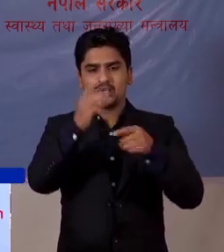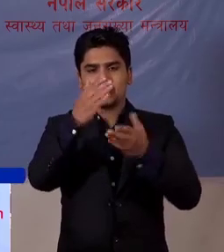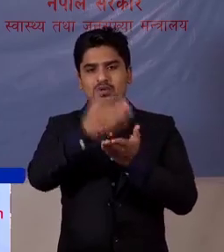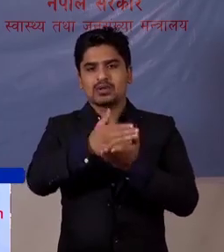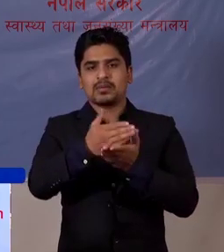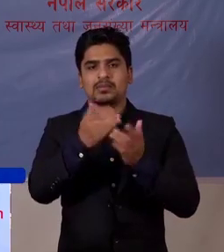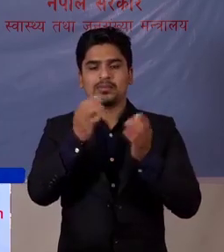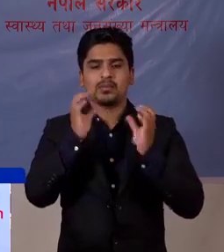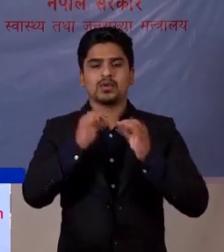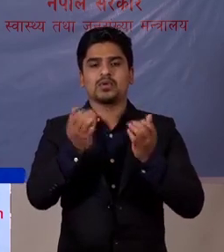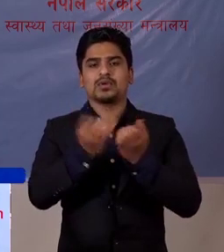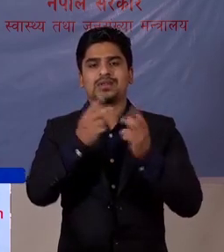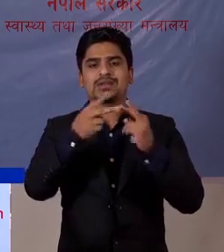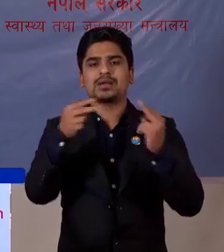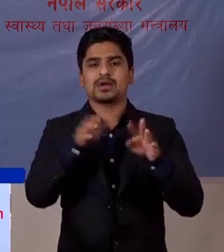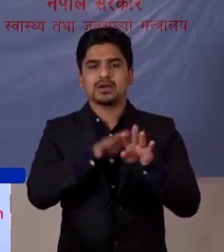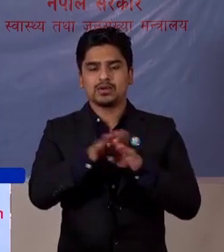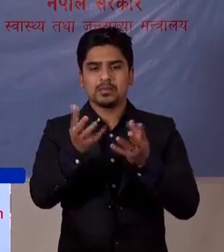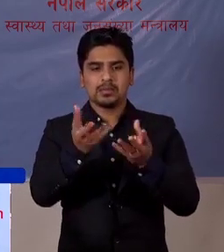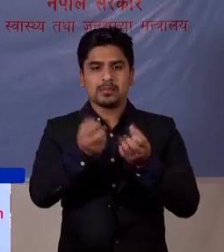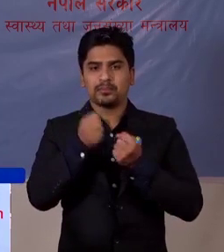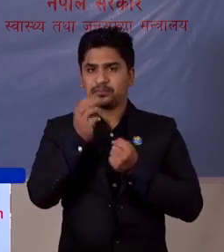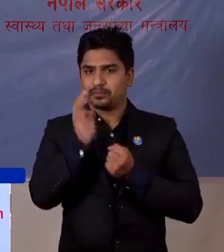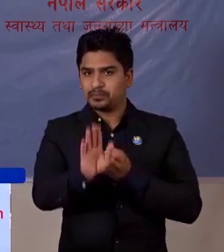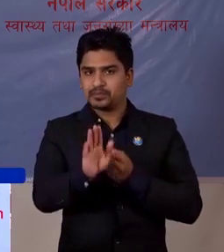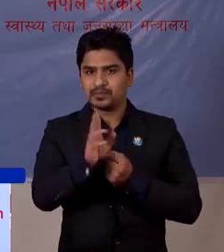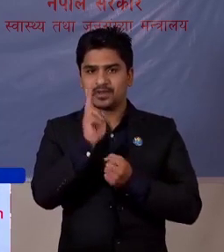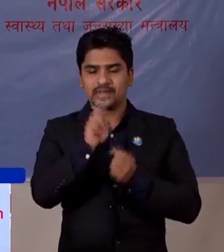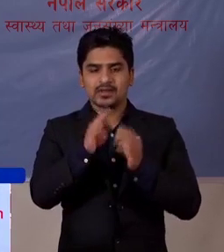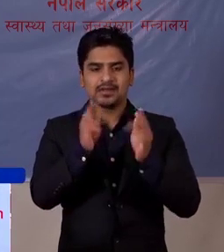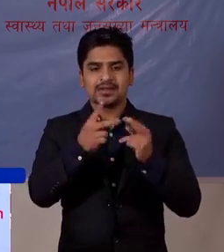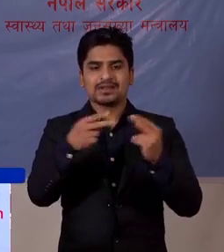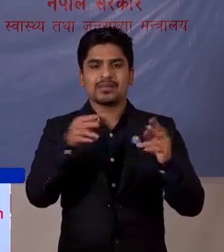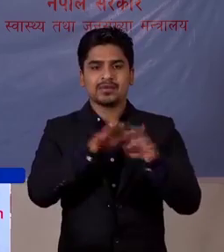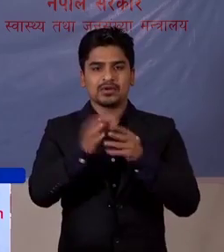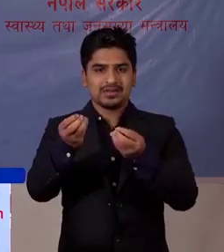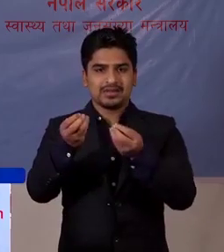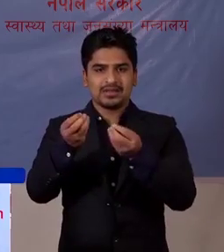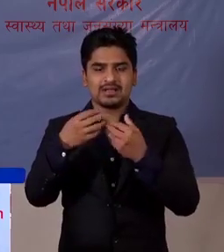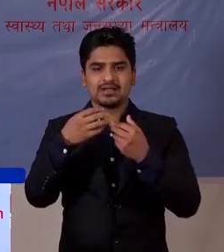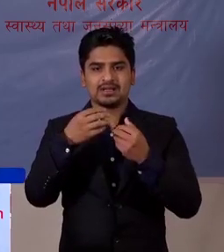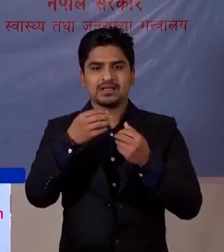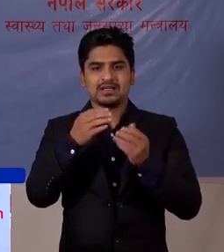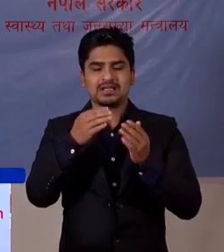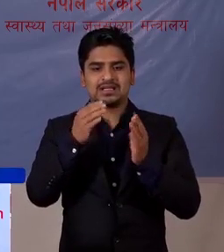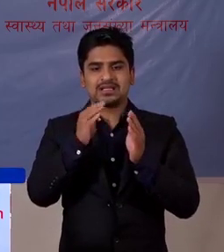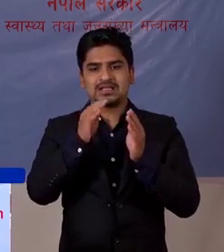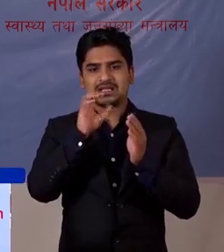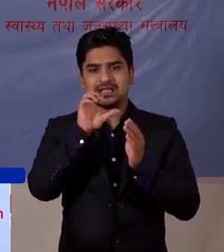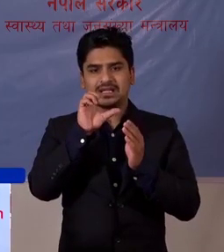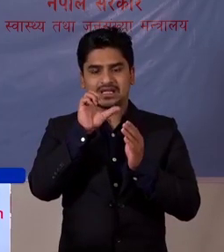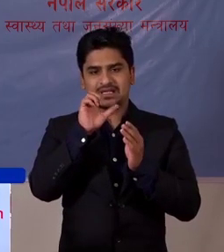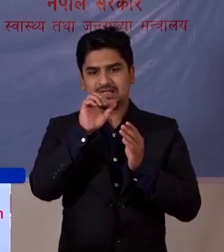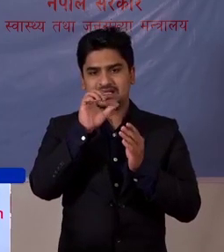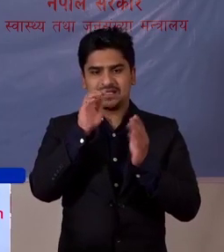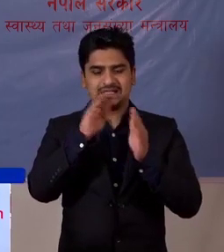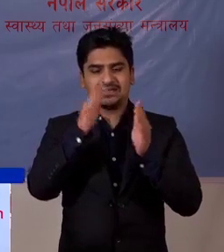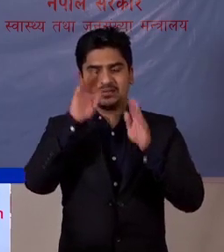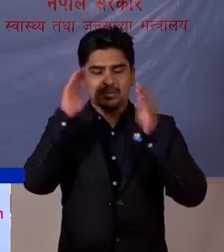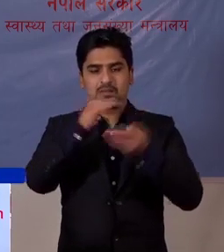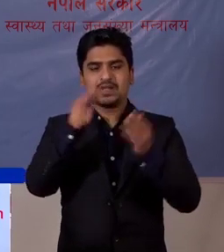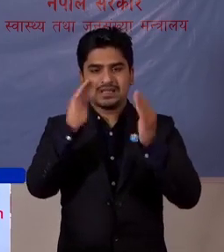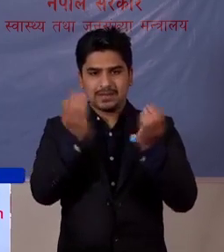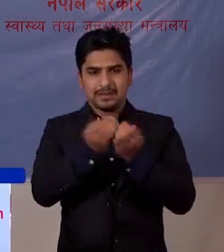रोकथामका लागि प्रयोग हुने सामग्रीहरू प्राप्त भएका छन्। यसरी सामग्रीहरू दिने सेभ द चिल्ड्रेन, जसले पिपी